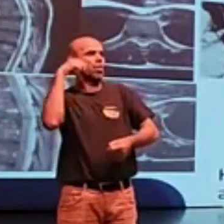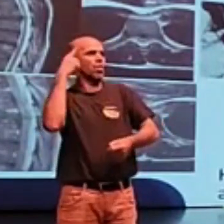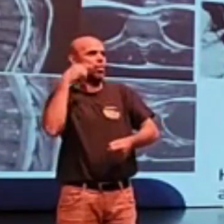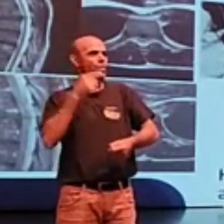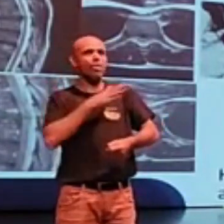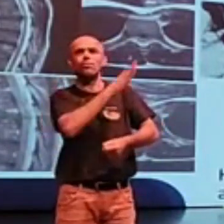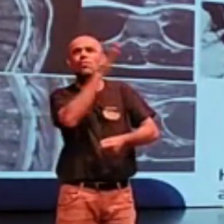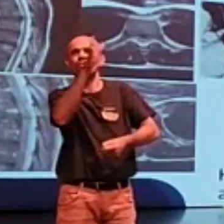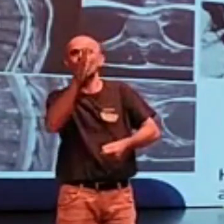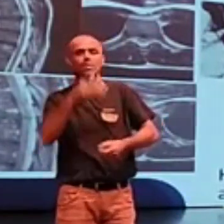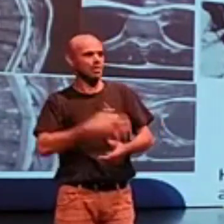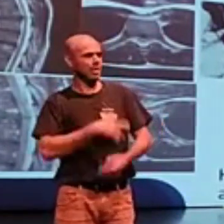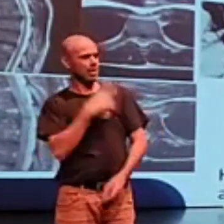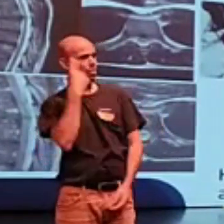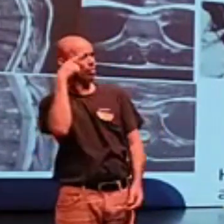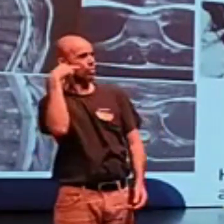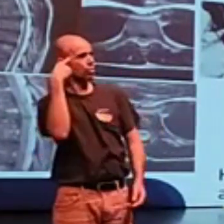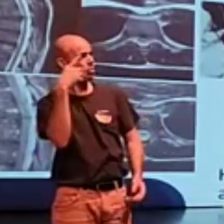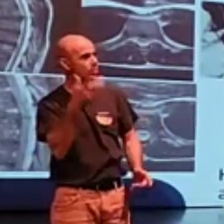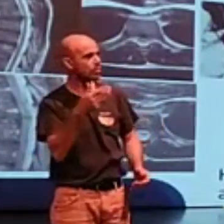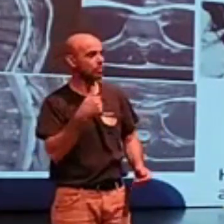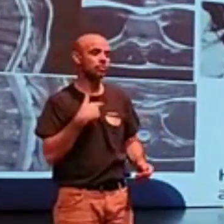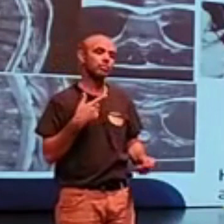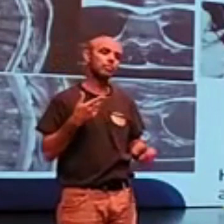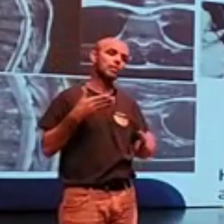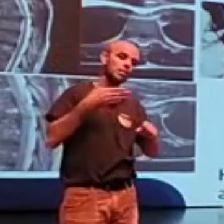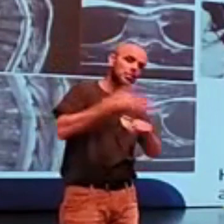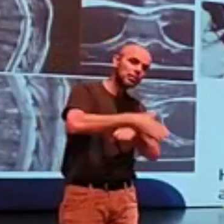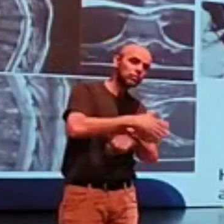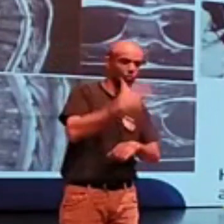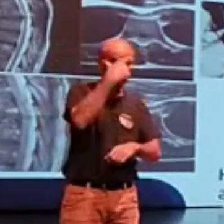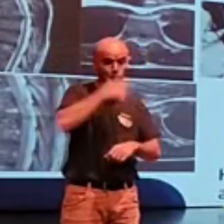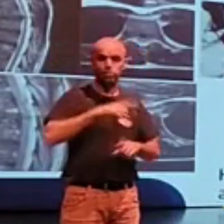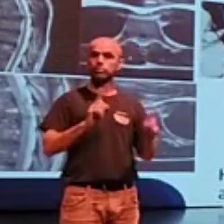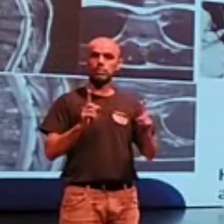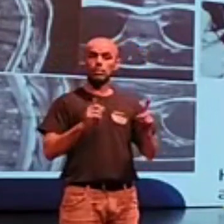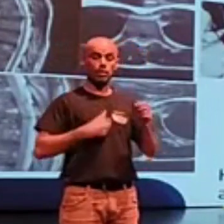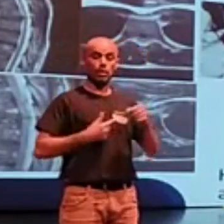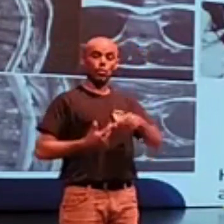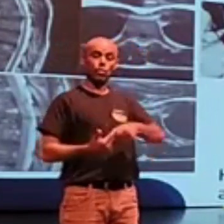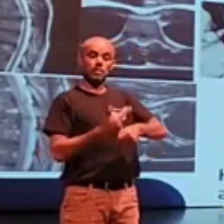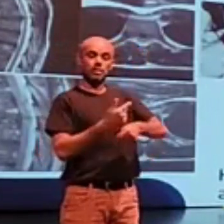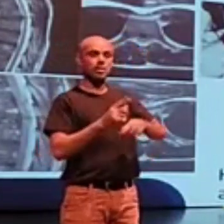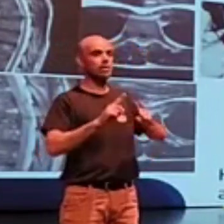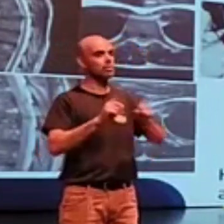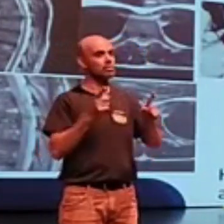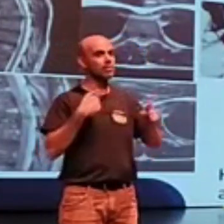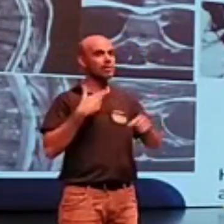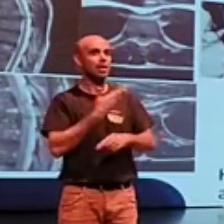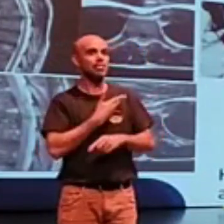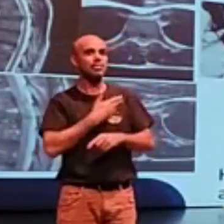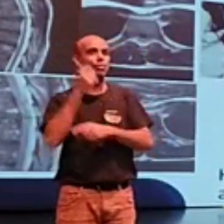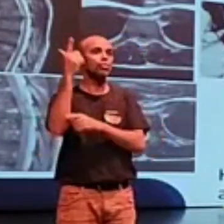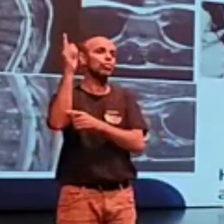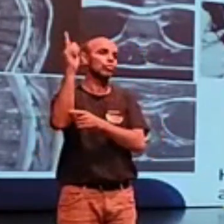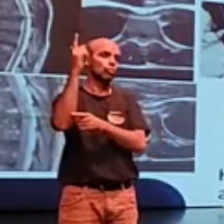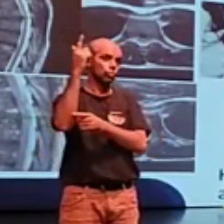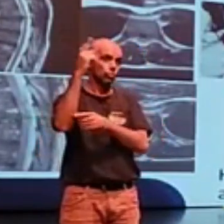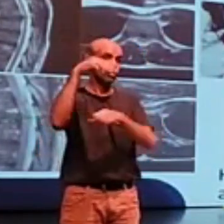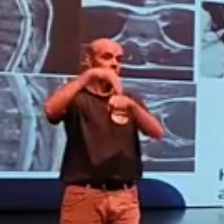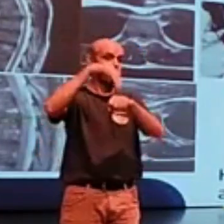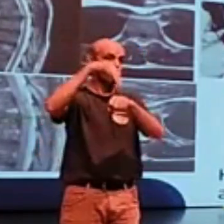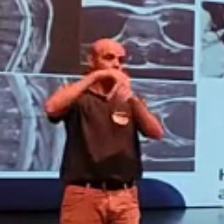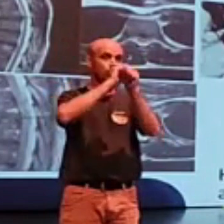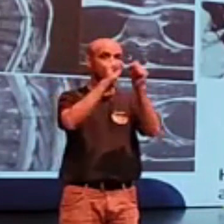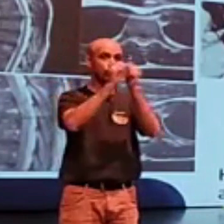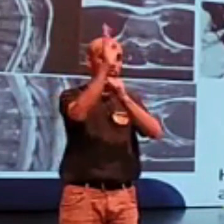médicos, louco, até que passou com não foi comigo, eu que operei, mas um amigo meu de Goiás, de Goiânia, que é membro da Sociedade Brasileira de